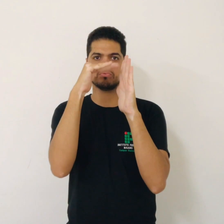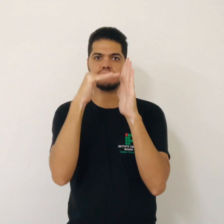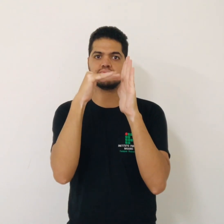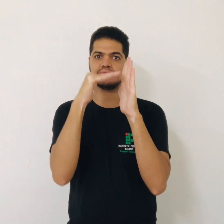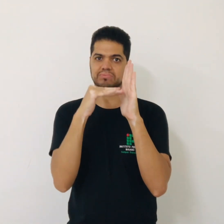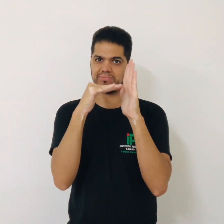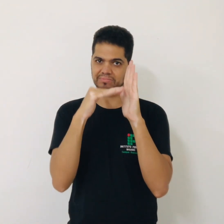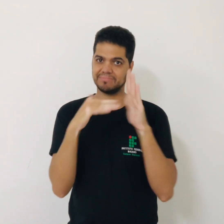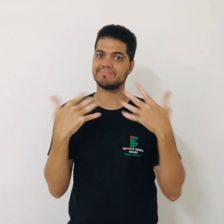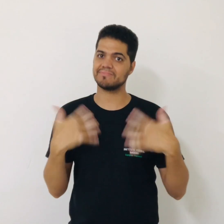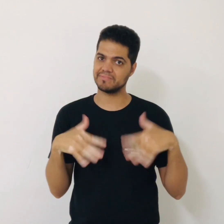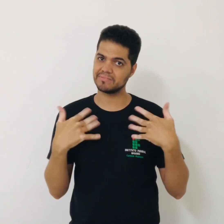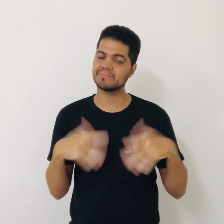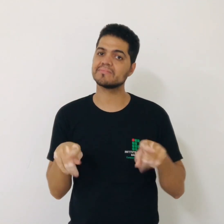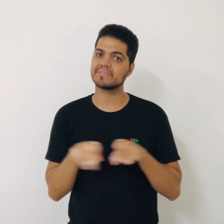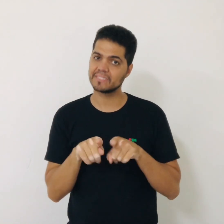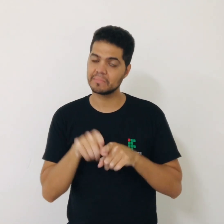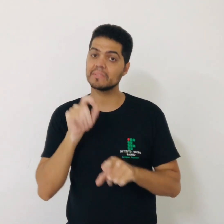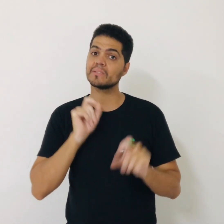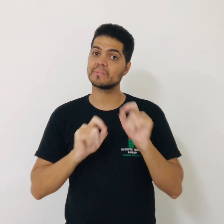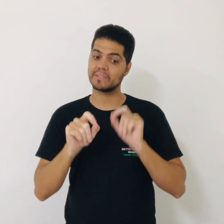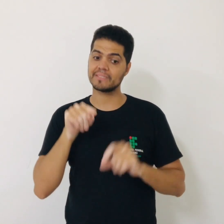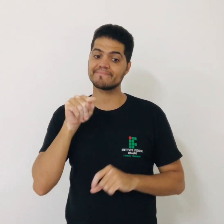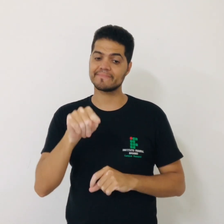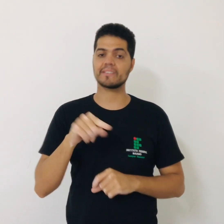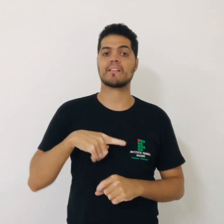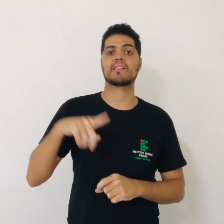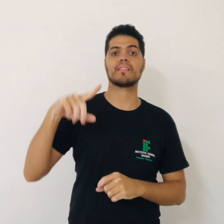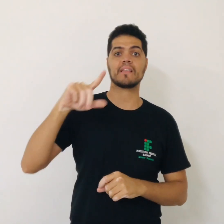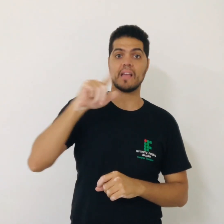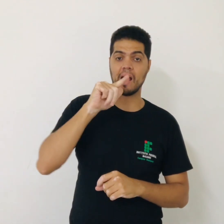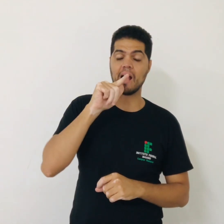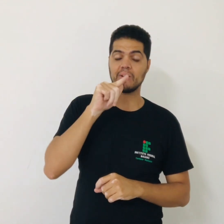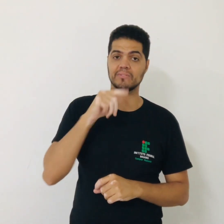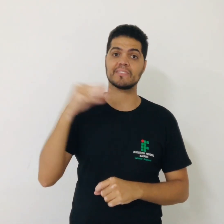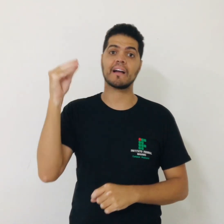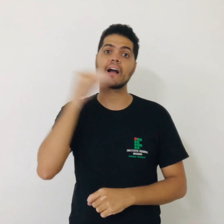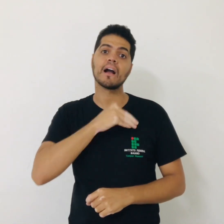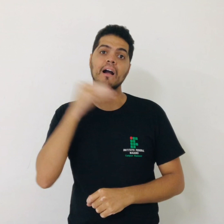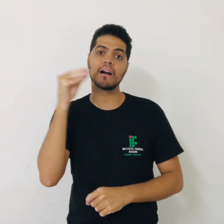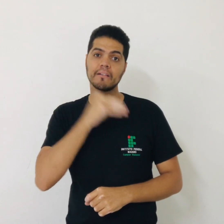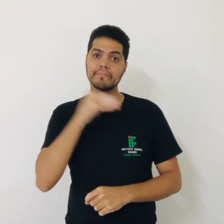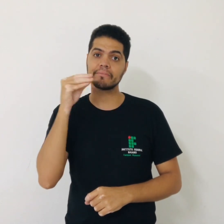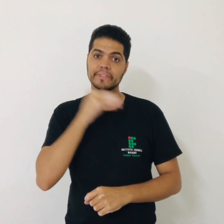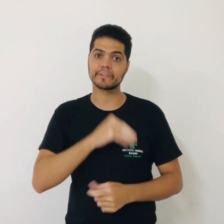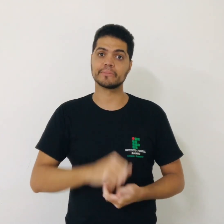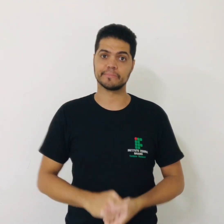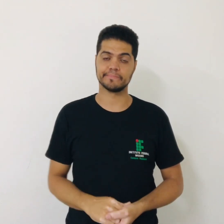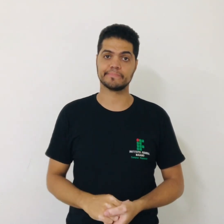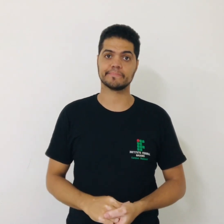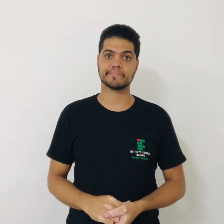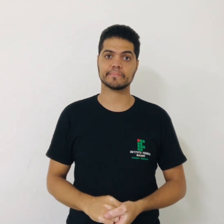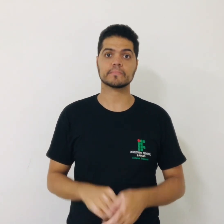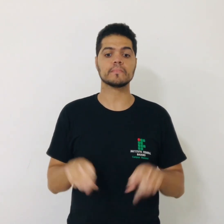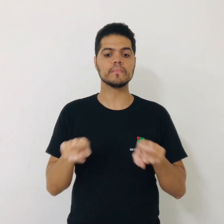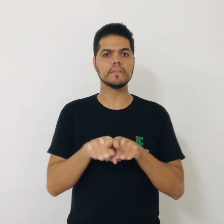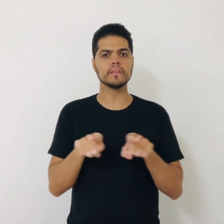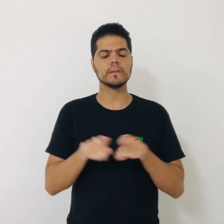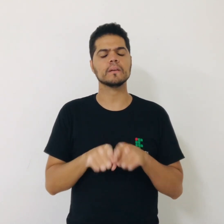Bacia do Paraguai. Apesar do nome remeter a um outro país, a Bacia do Paraguai tem origem no Brasil e